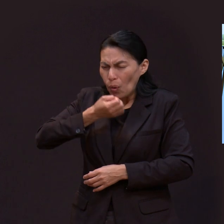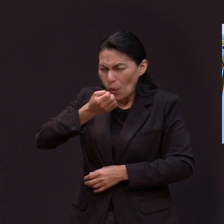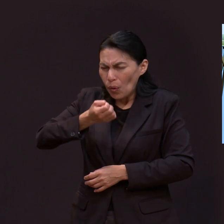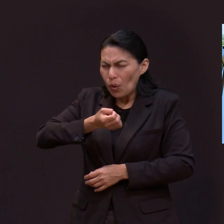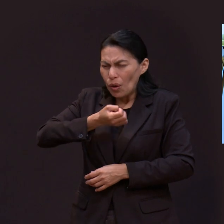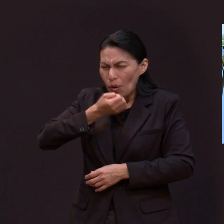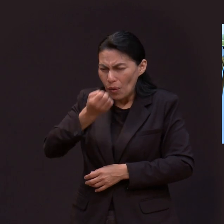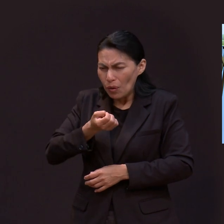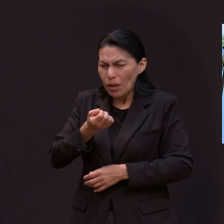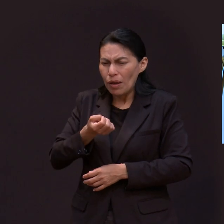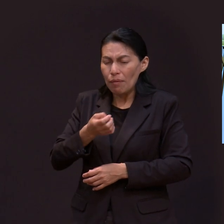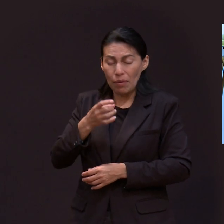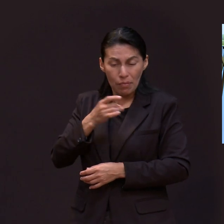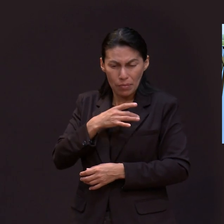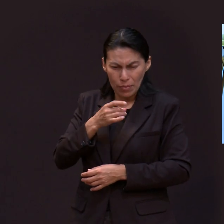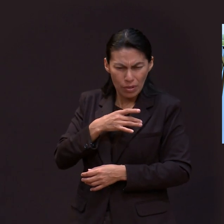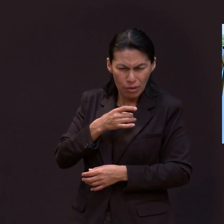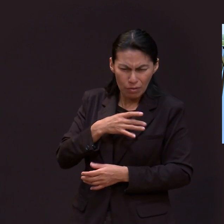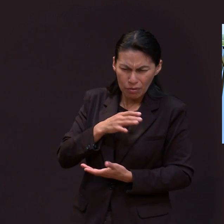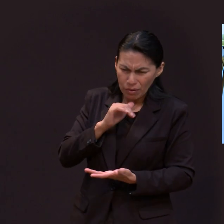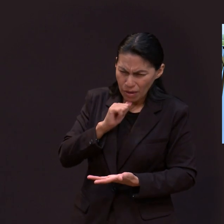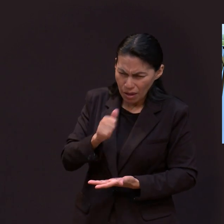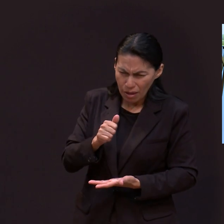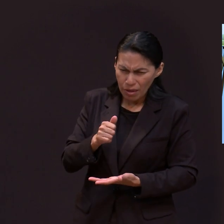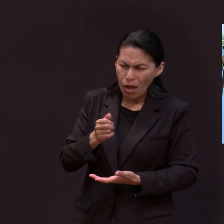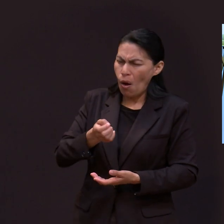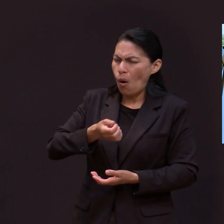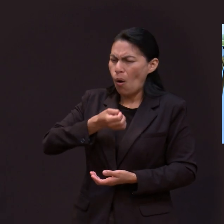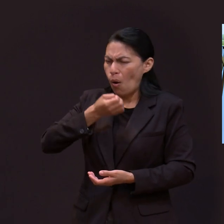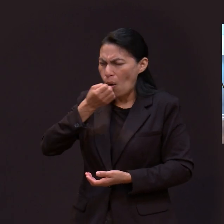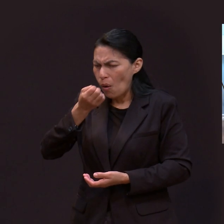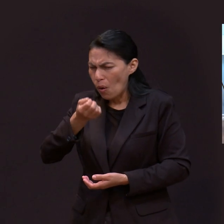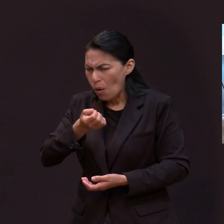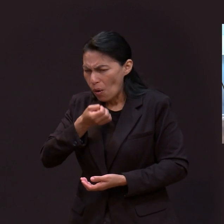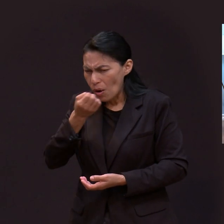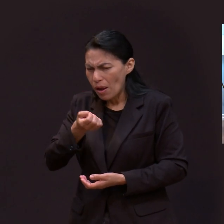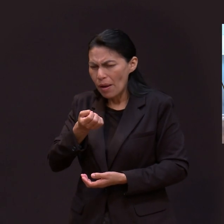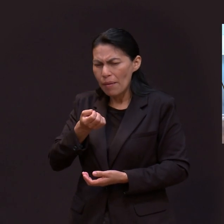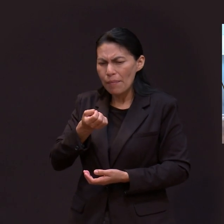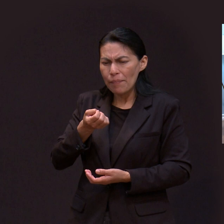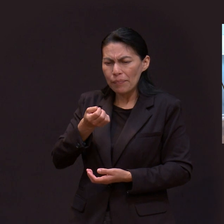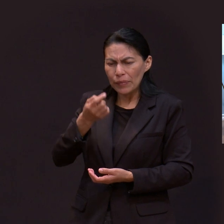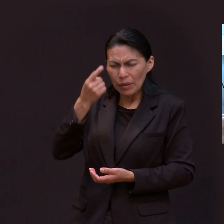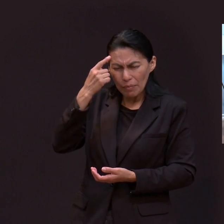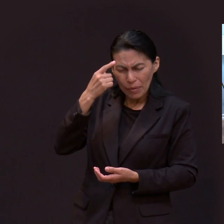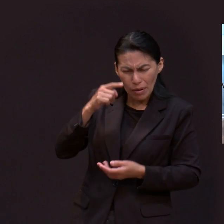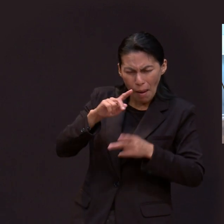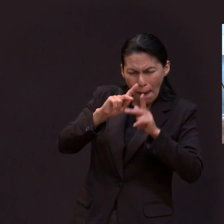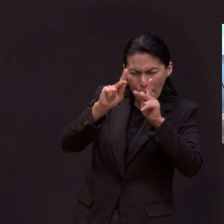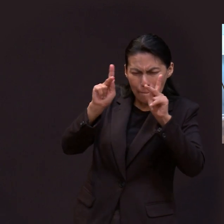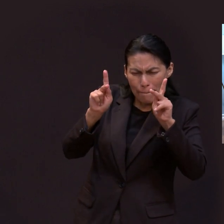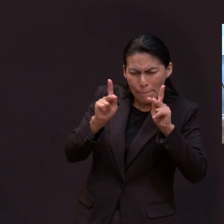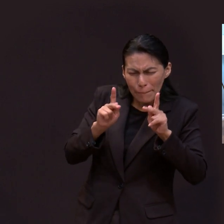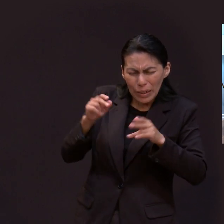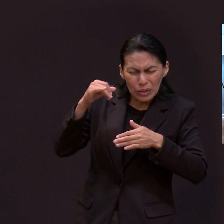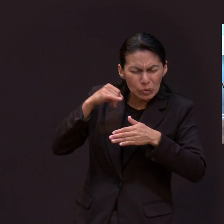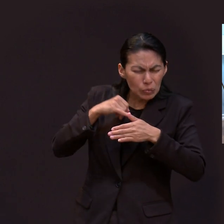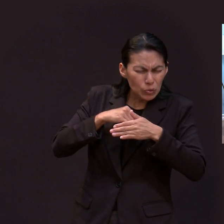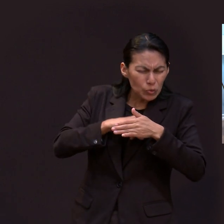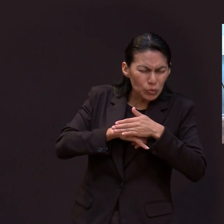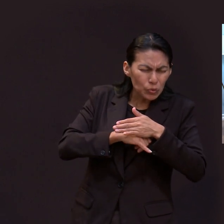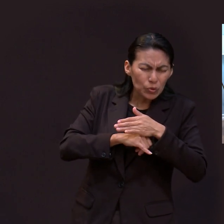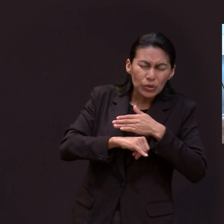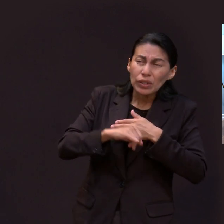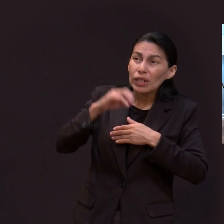oración ahora para que no tengan miedo ahora para que haya la profunda